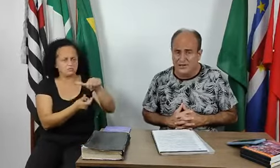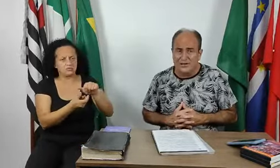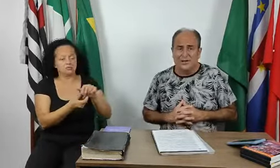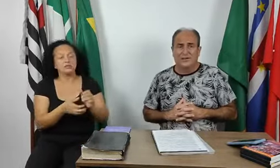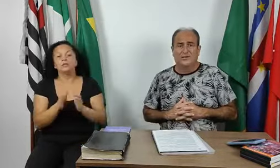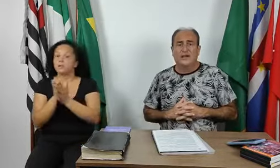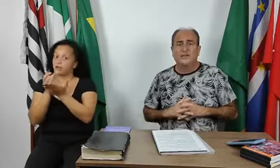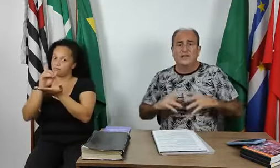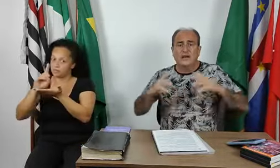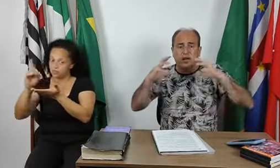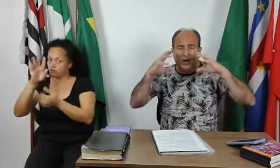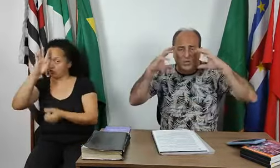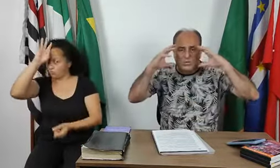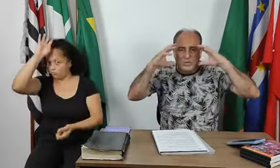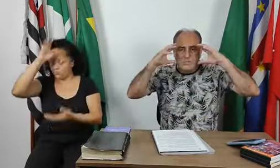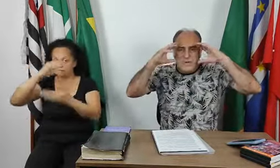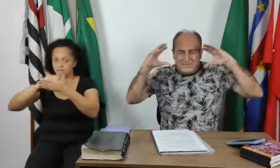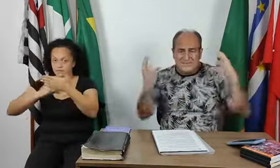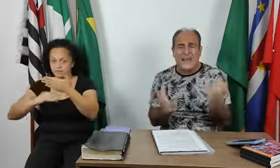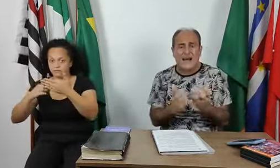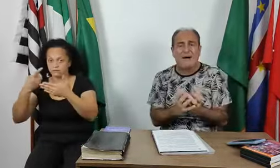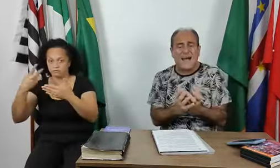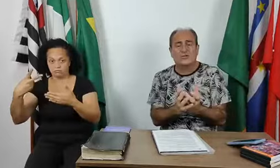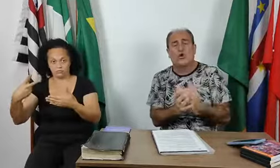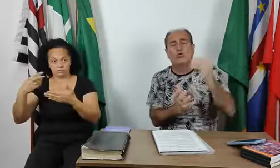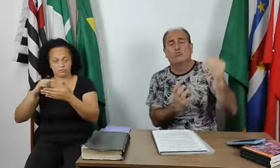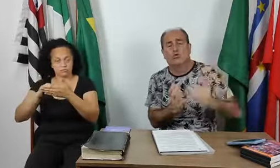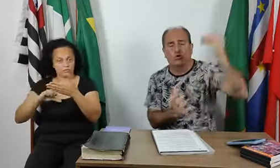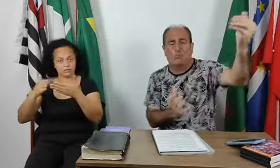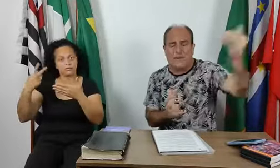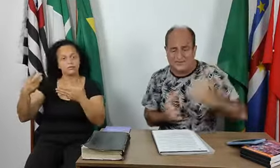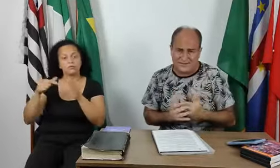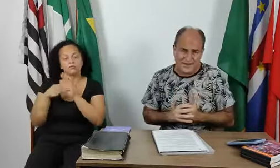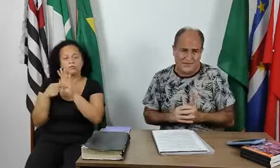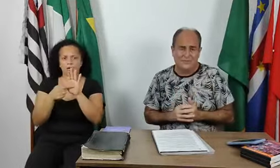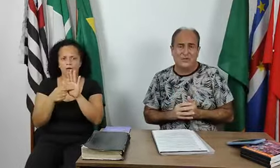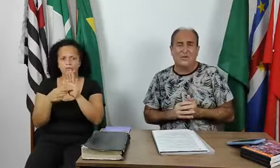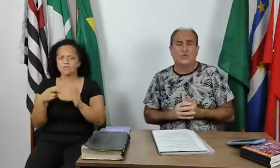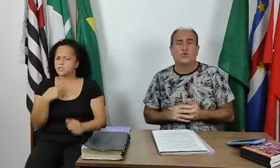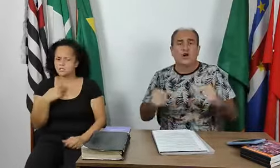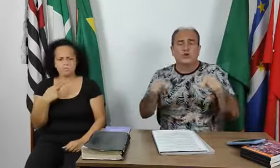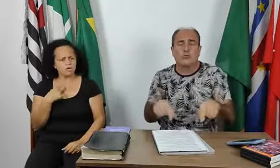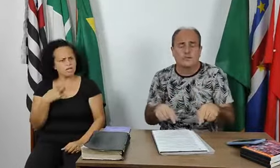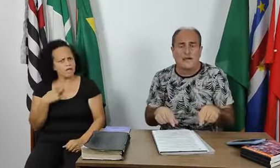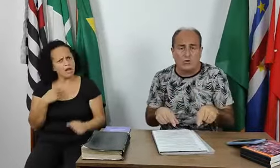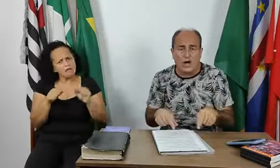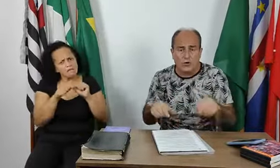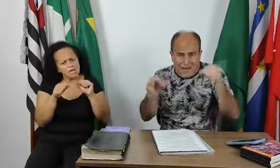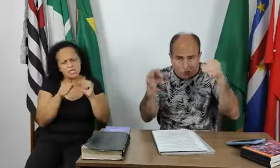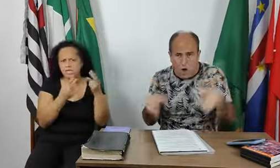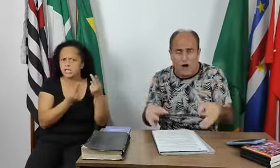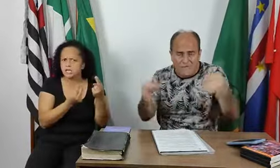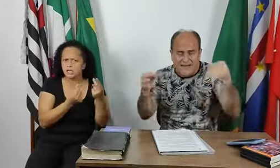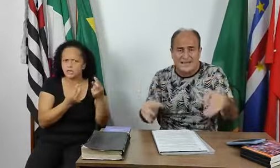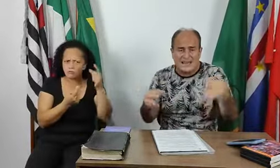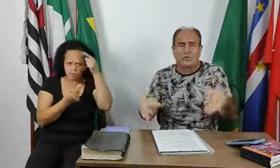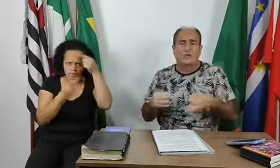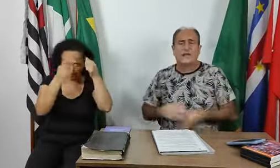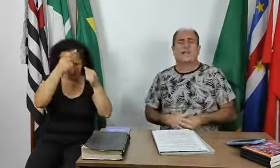12, né? Não pensar mais como o mundo pensa. Nós somos agora uma